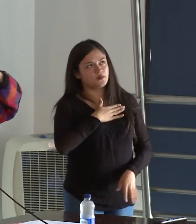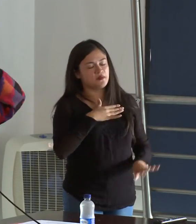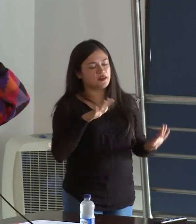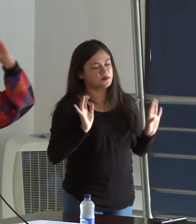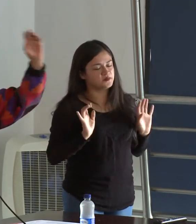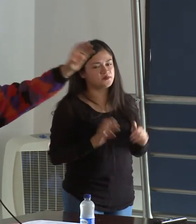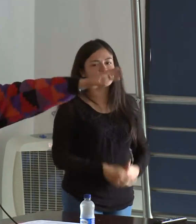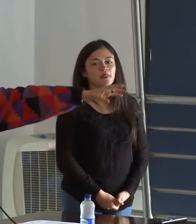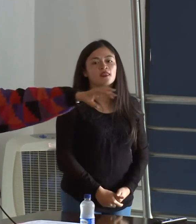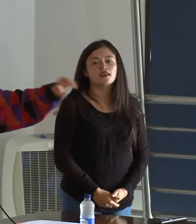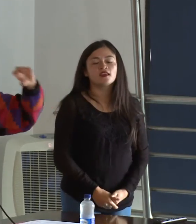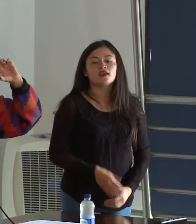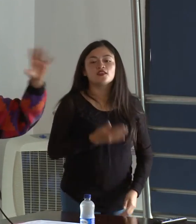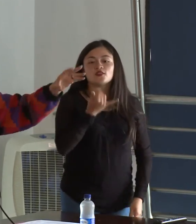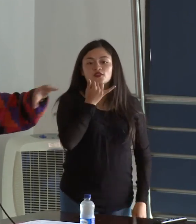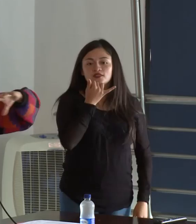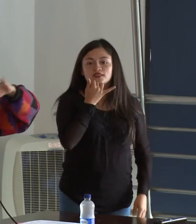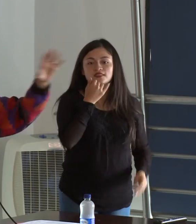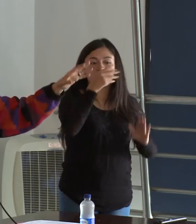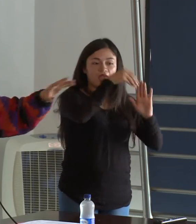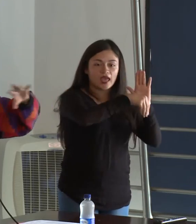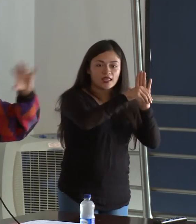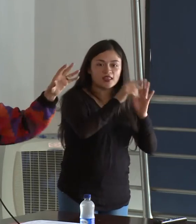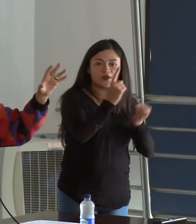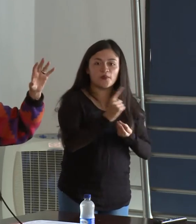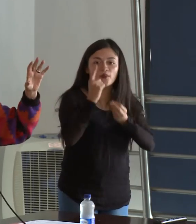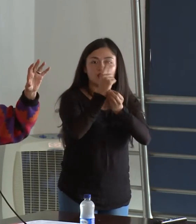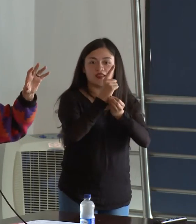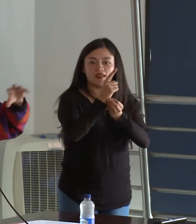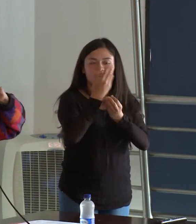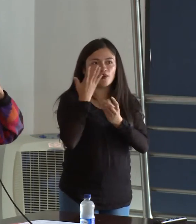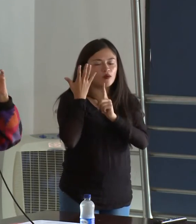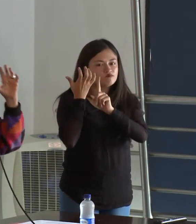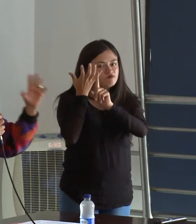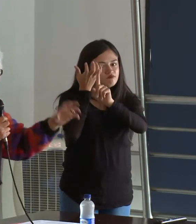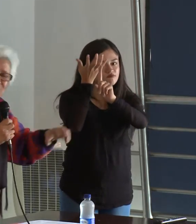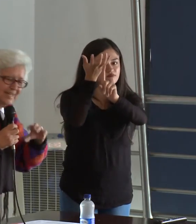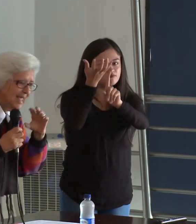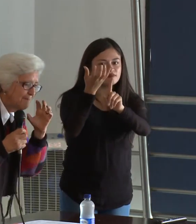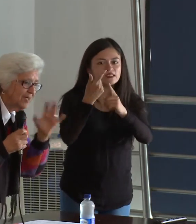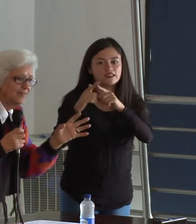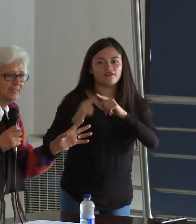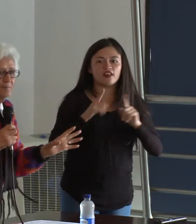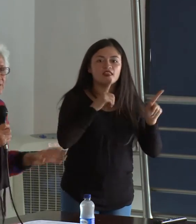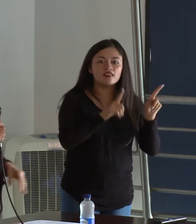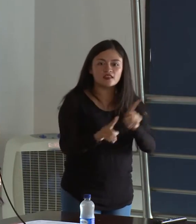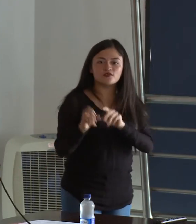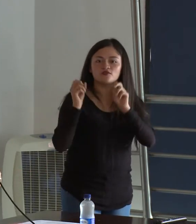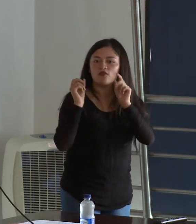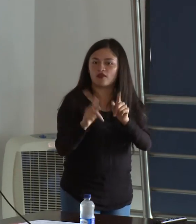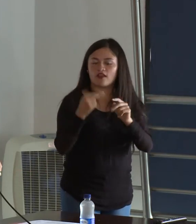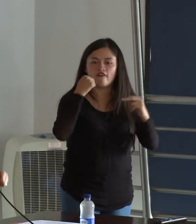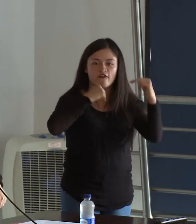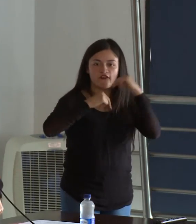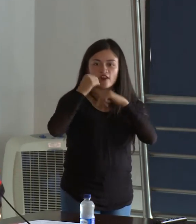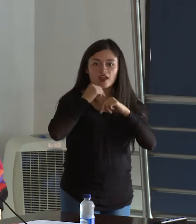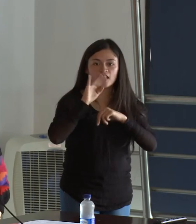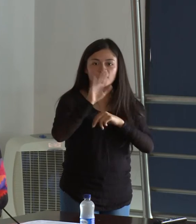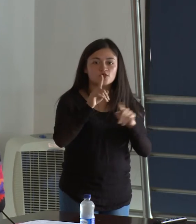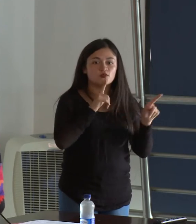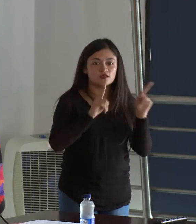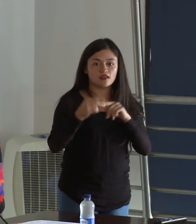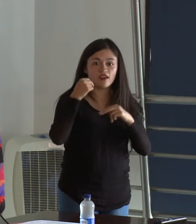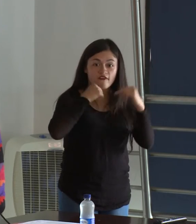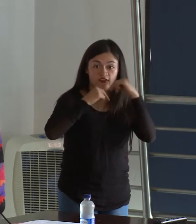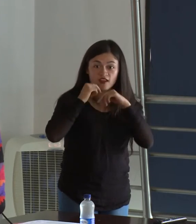favor. La intencionalidad ético-política, utópica, todo lo que quieran, todo el discurso de él, perfectamente va. Pero es que la